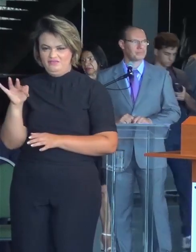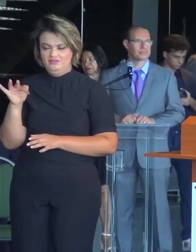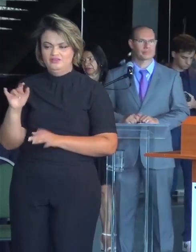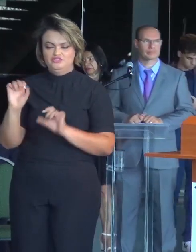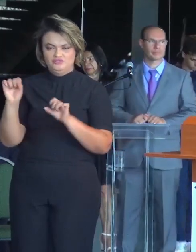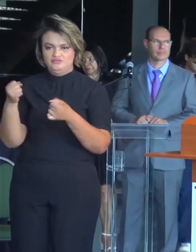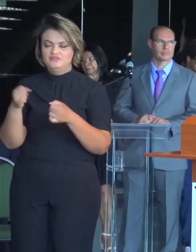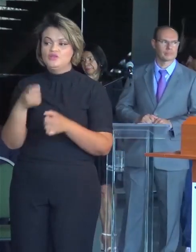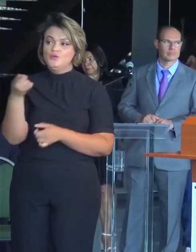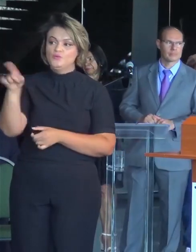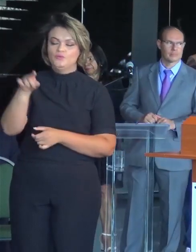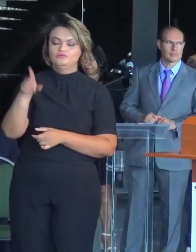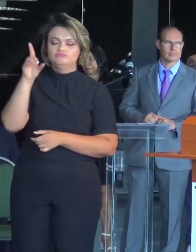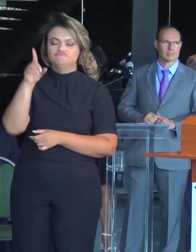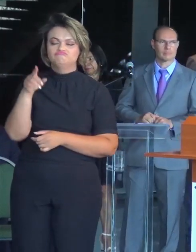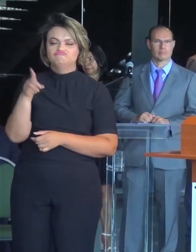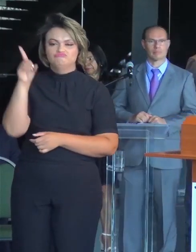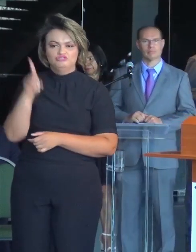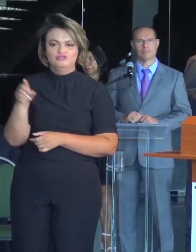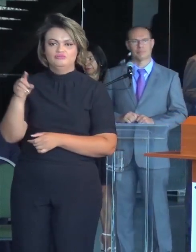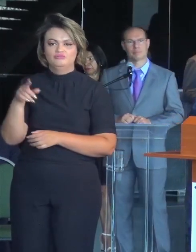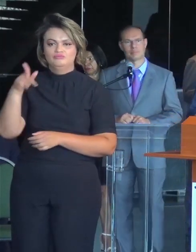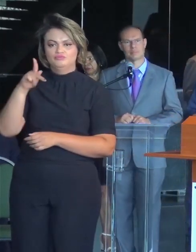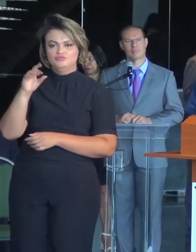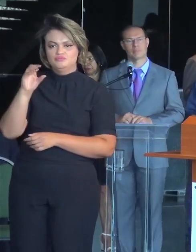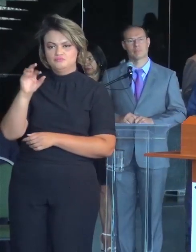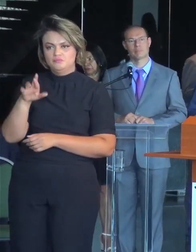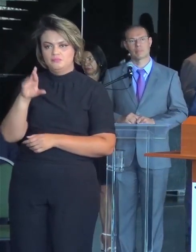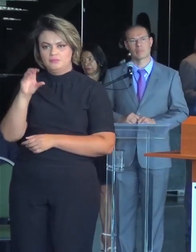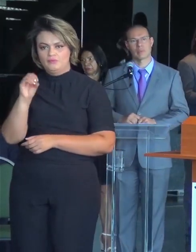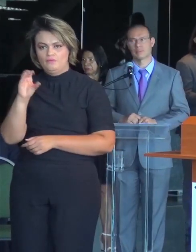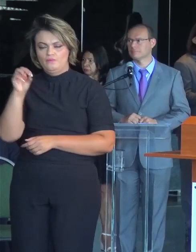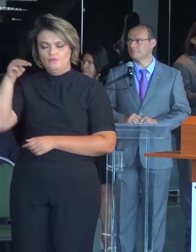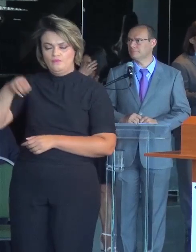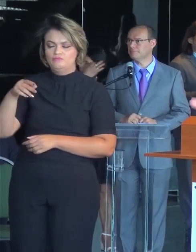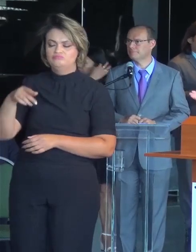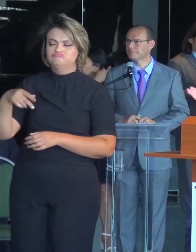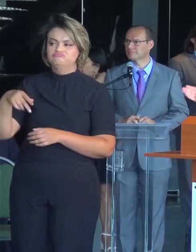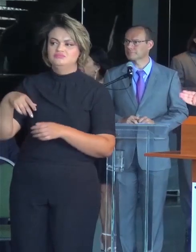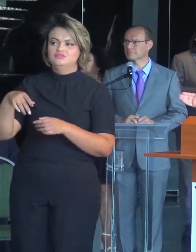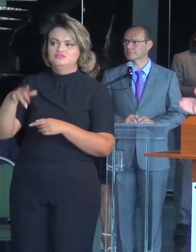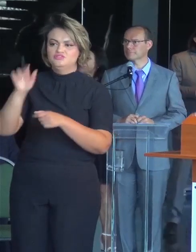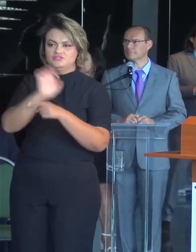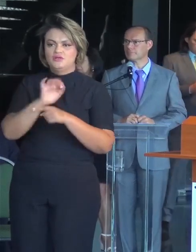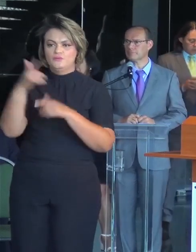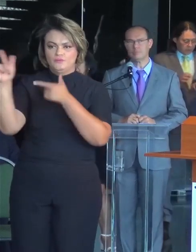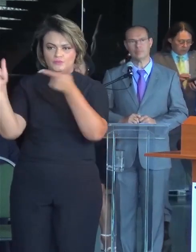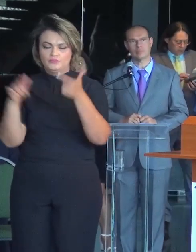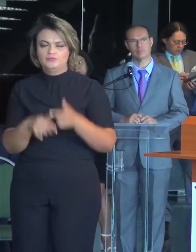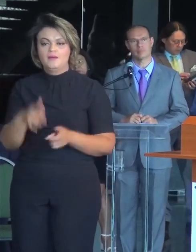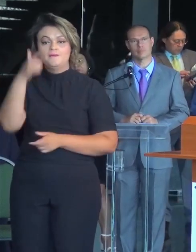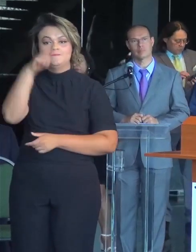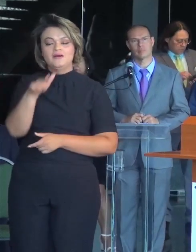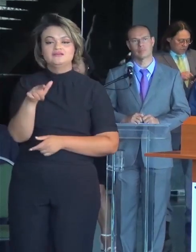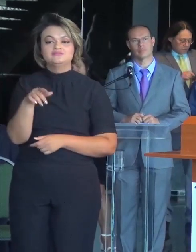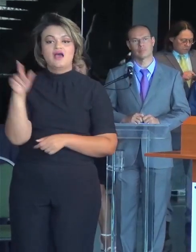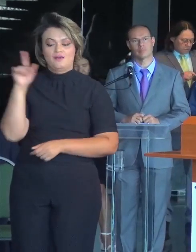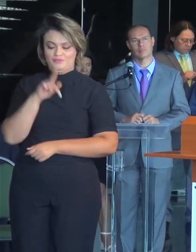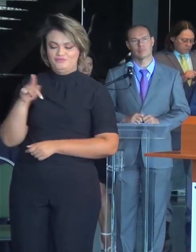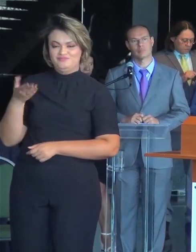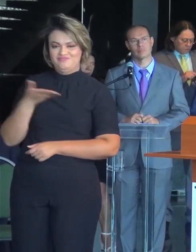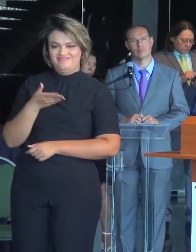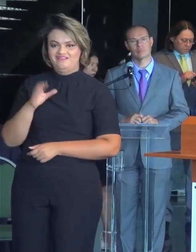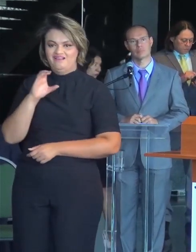de PROCONs. A professora doutora Cláudia Lima Marques, que tive a oportunidade de conhecer aqui junto com o